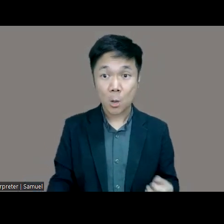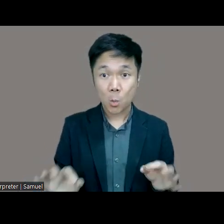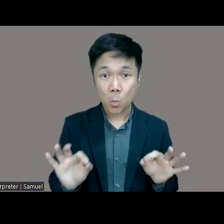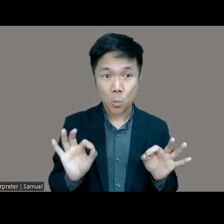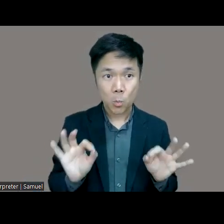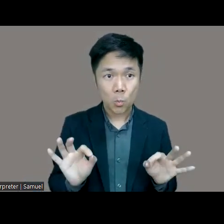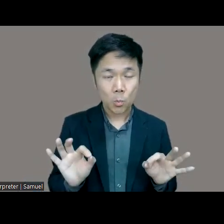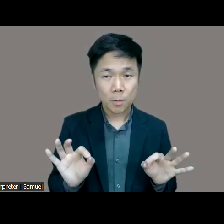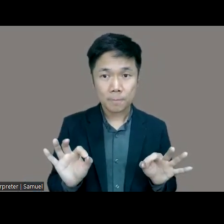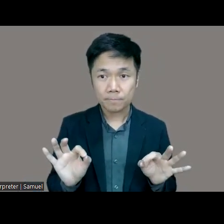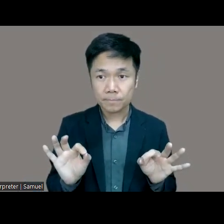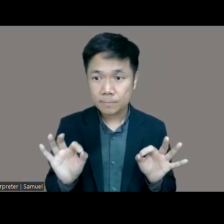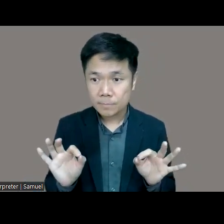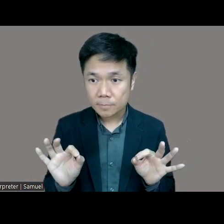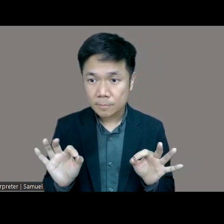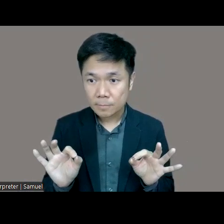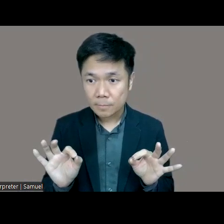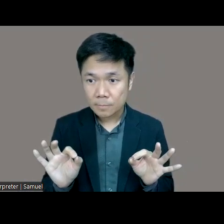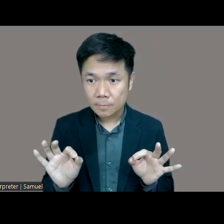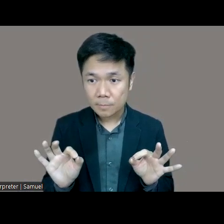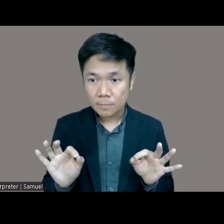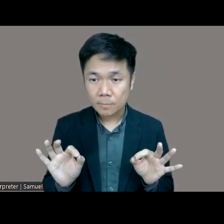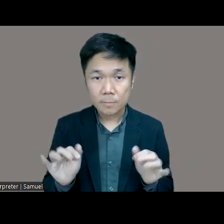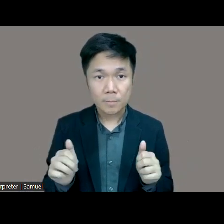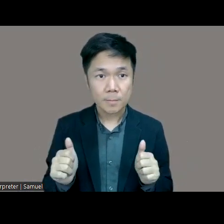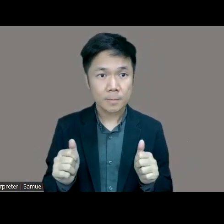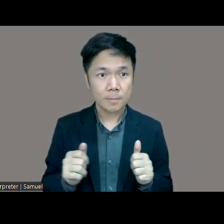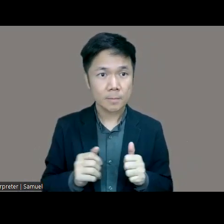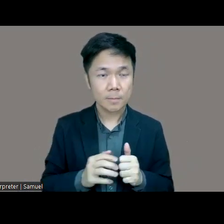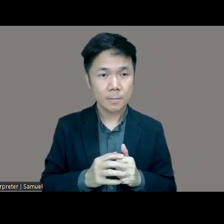Sorry, I will give you. Oops.